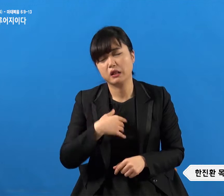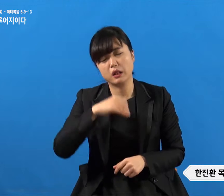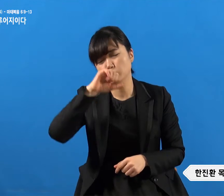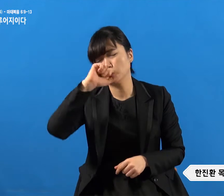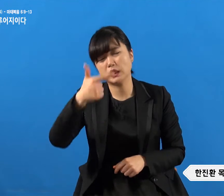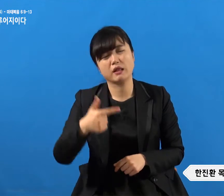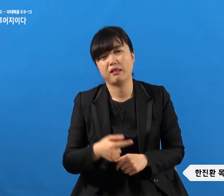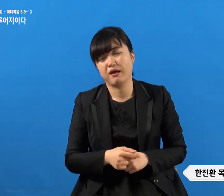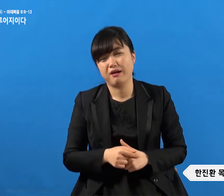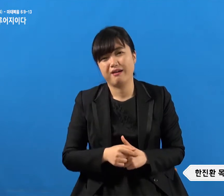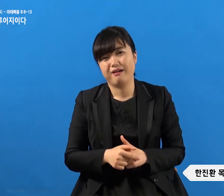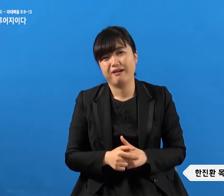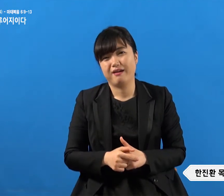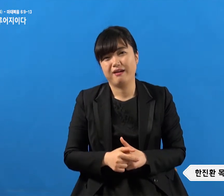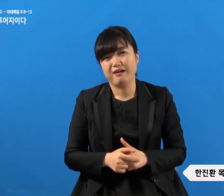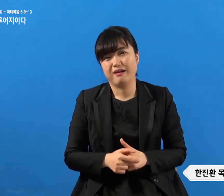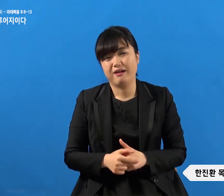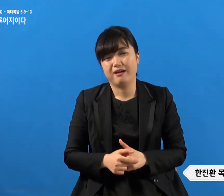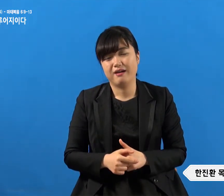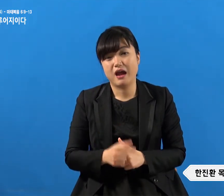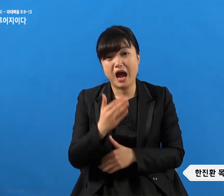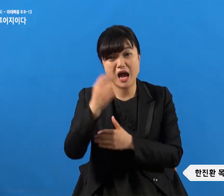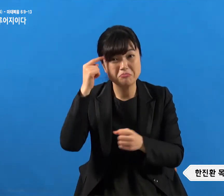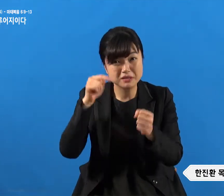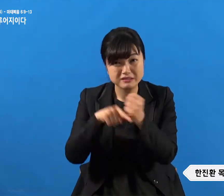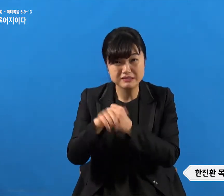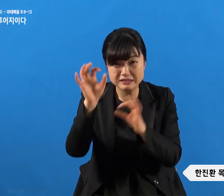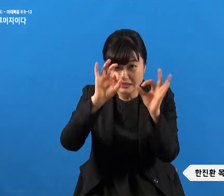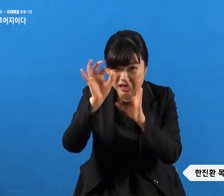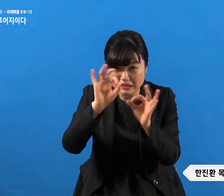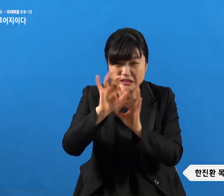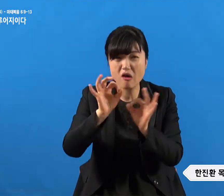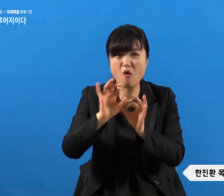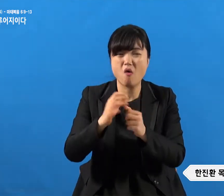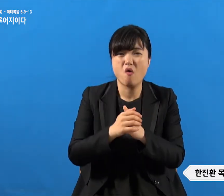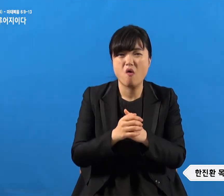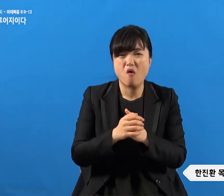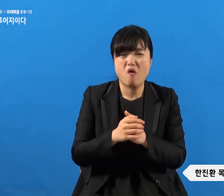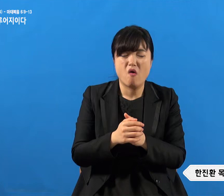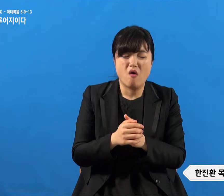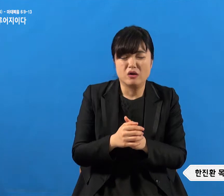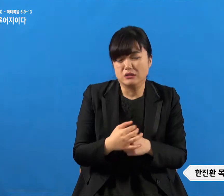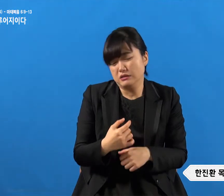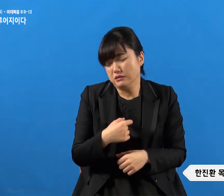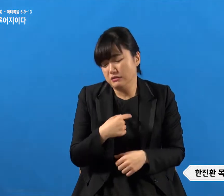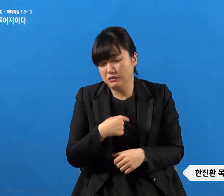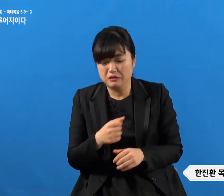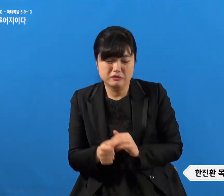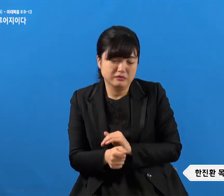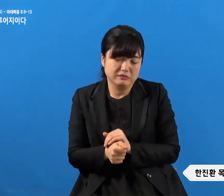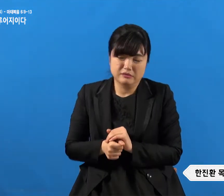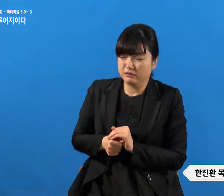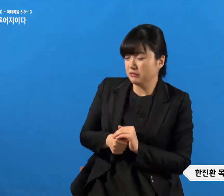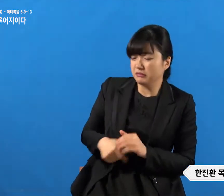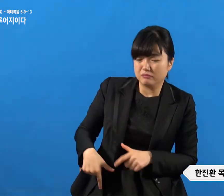그렇게 생각합니다. 그래서 하나님의 뜻을 찾는 것을 굉장히 두려워하고